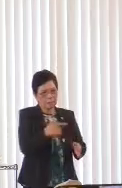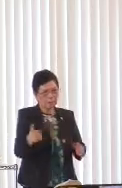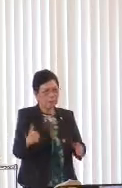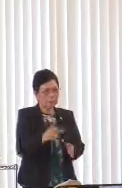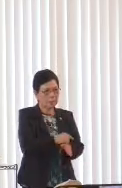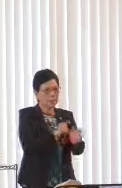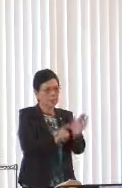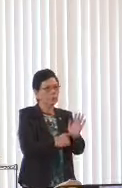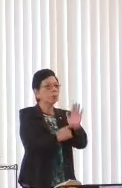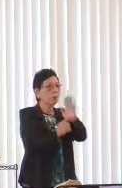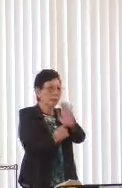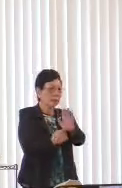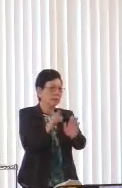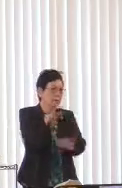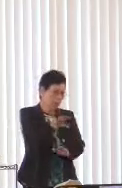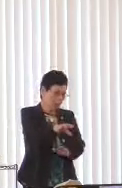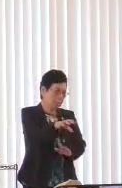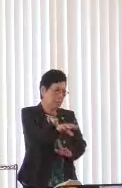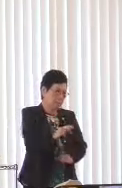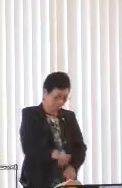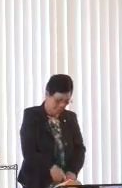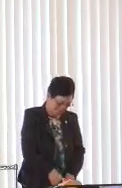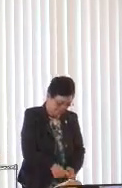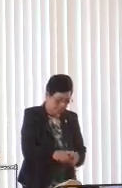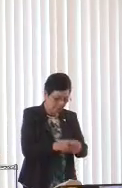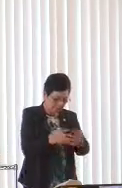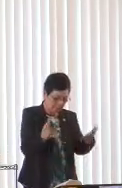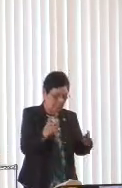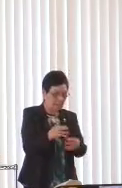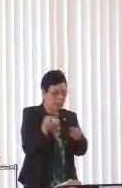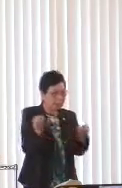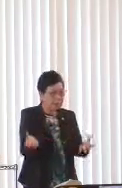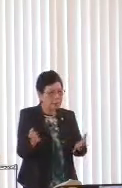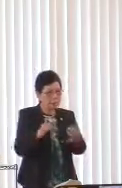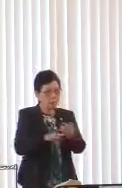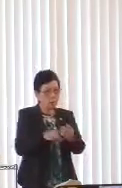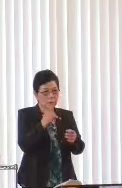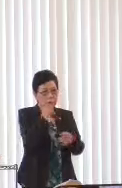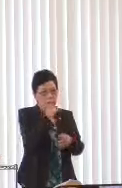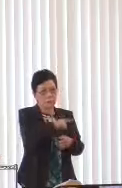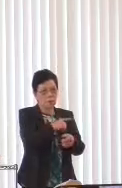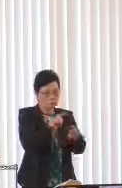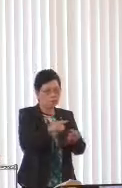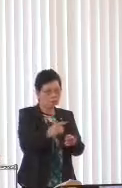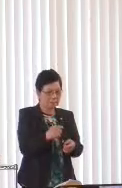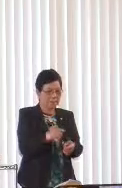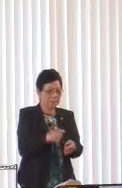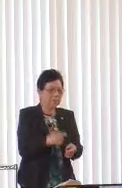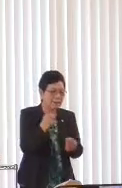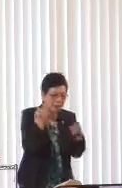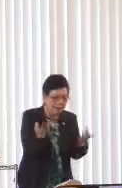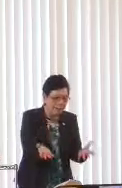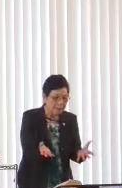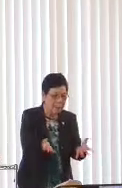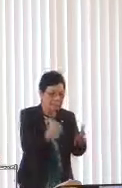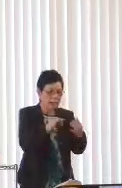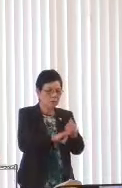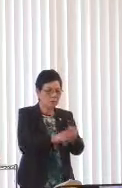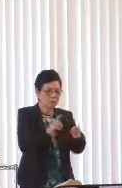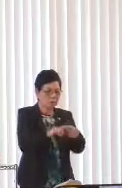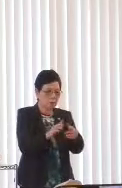え話であります。新共同訳聖書をお持ちの方は新約聖書の49ページからになります